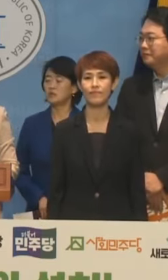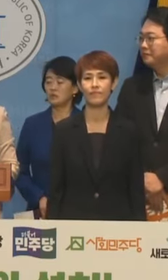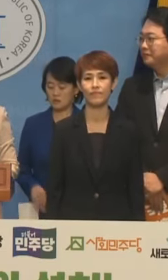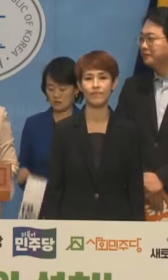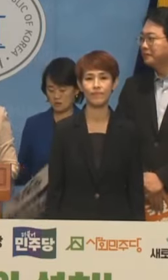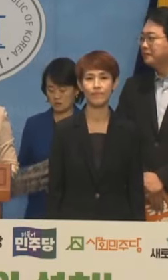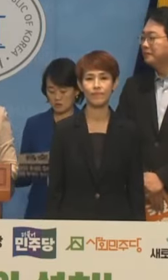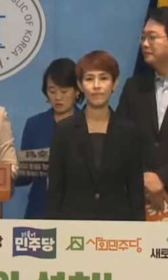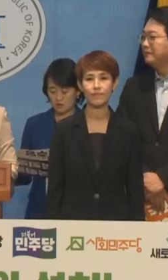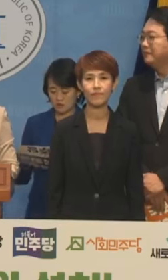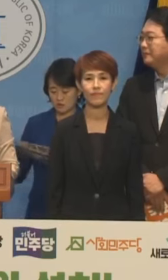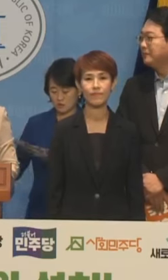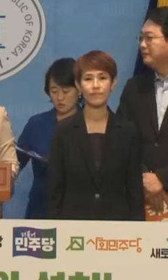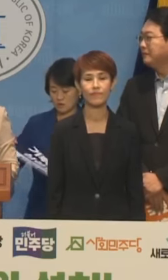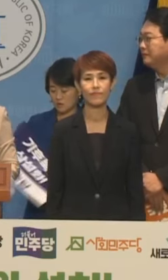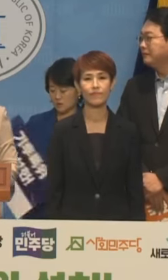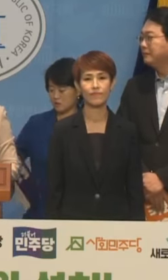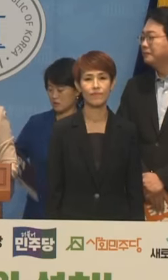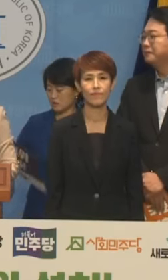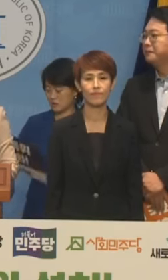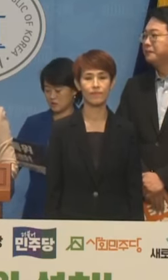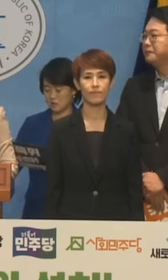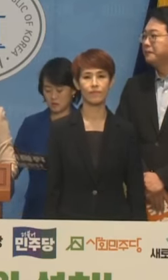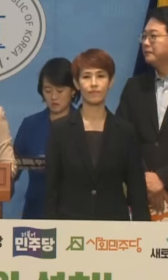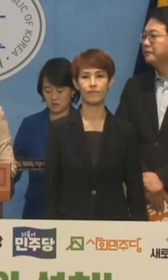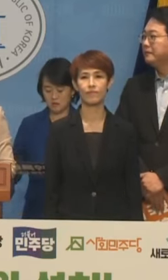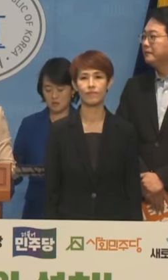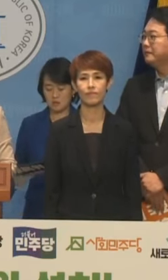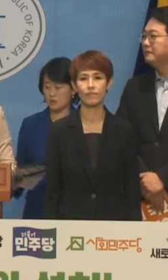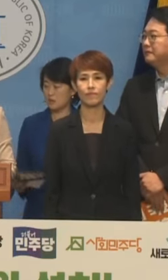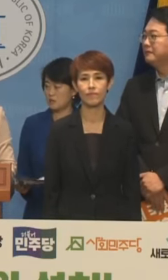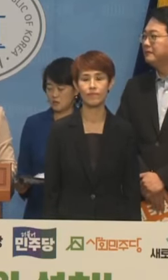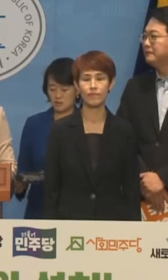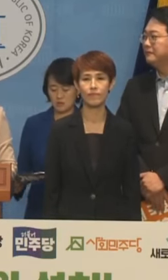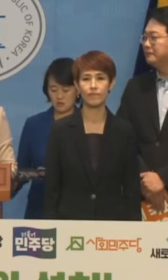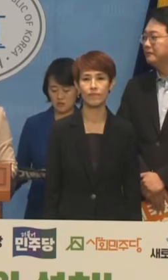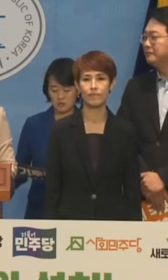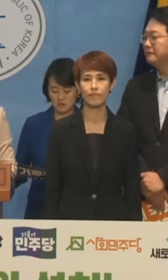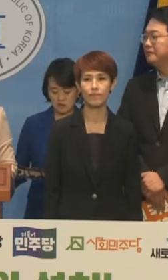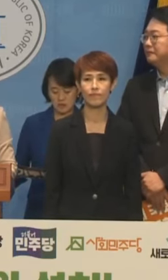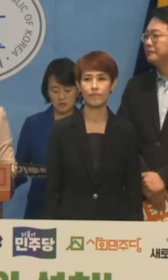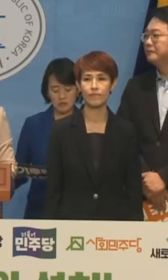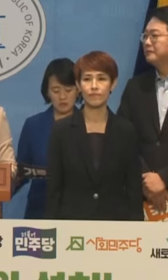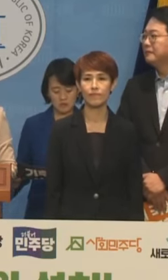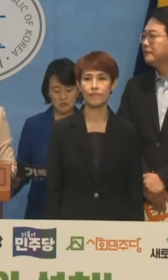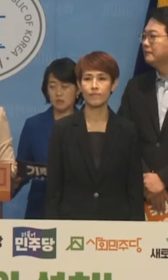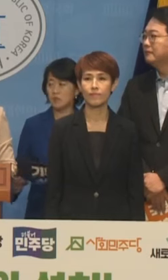네. 설매 자리가 있구나. 네, 순서대로 김용태. 있게. 순서대로 있게.